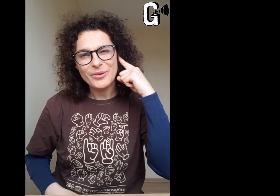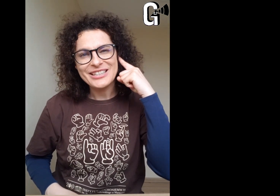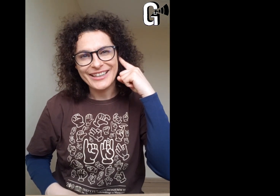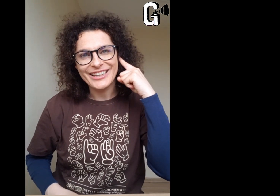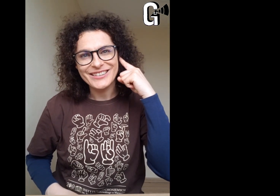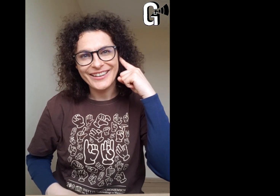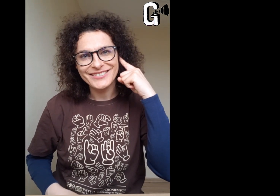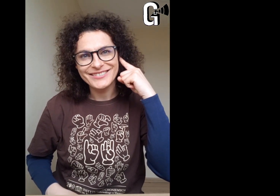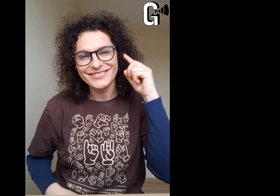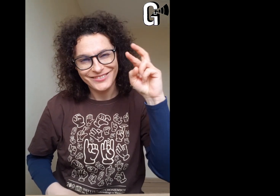Rozpoznajecie?